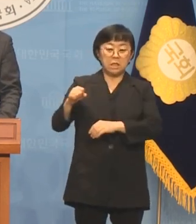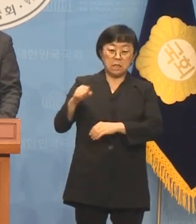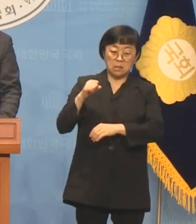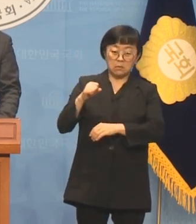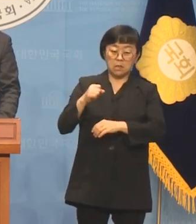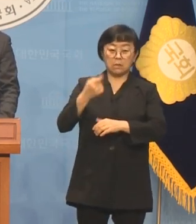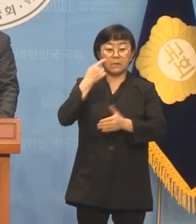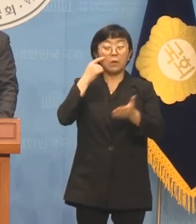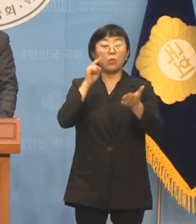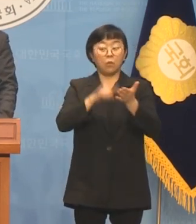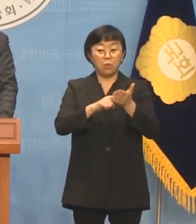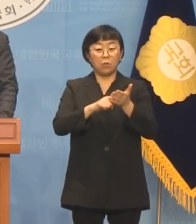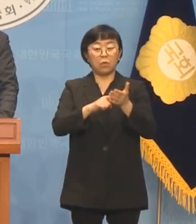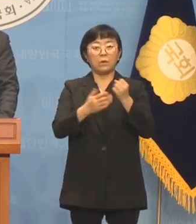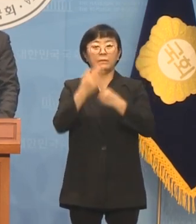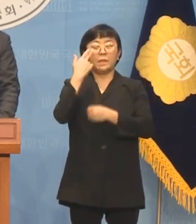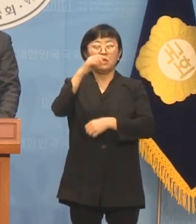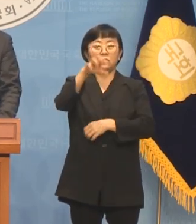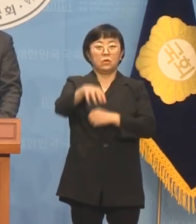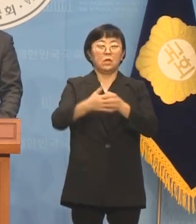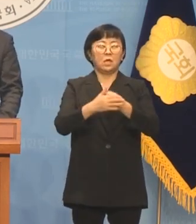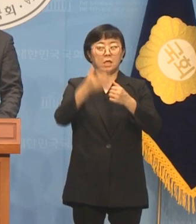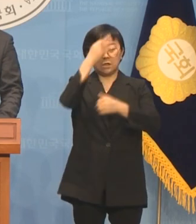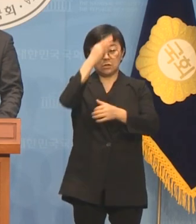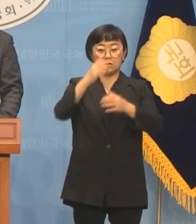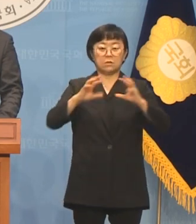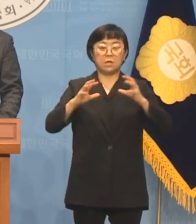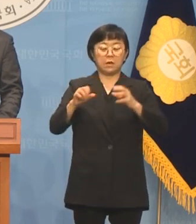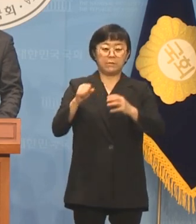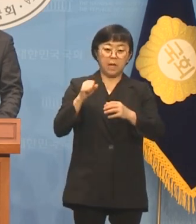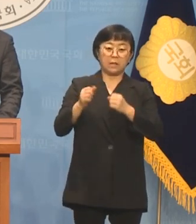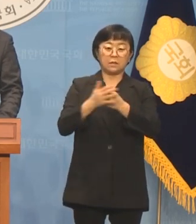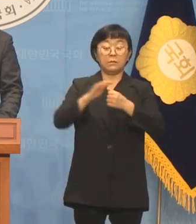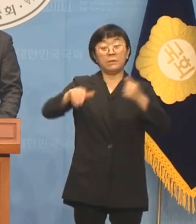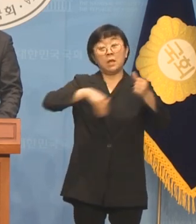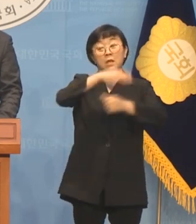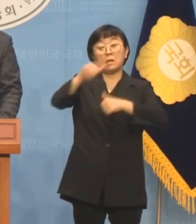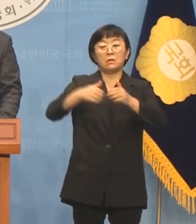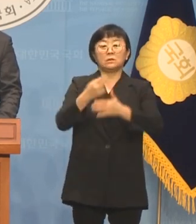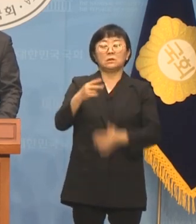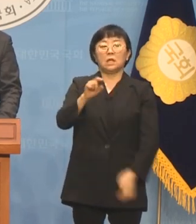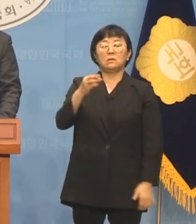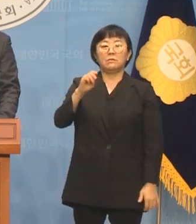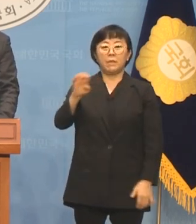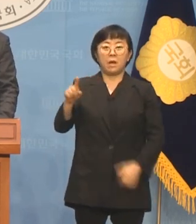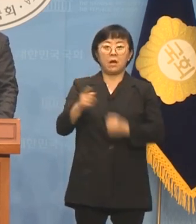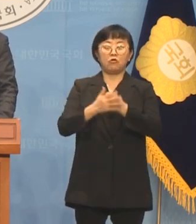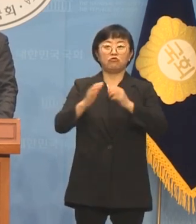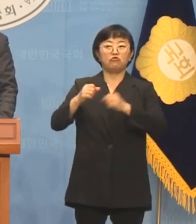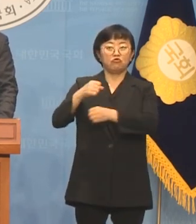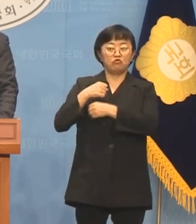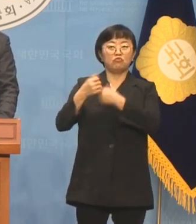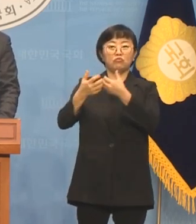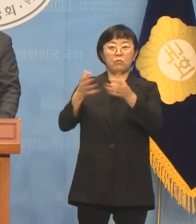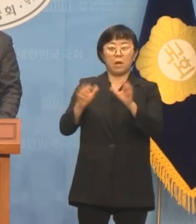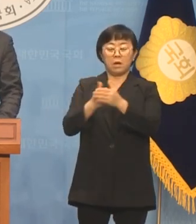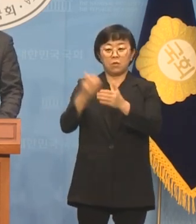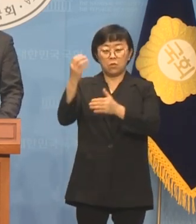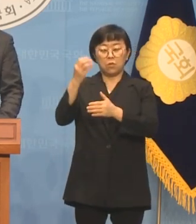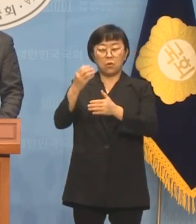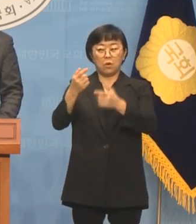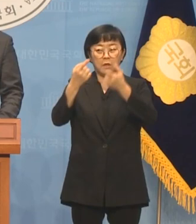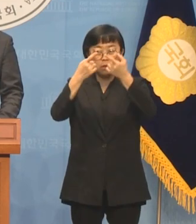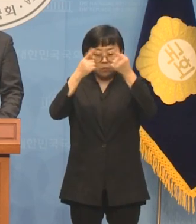발굴하겠습니다. 미국이 기술 강국으로 떠오른 배경에는 다르파 곧 국방 고등 과학